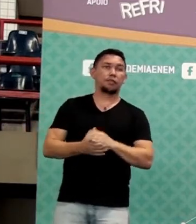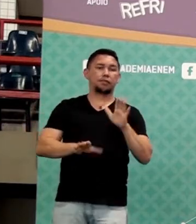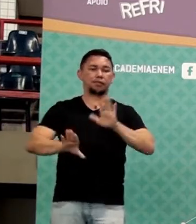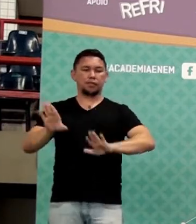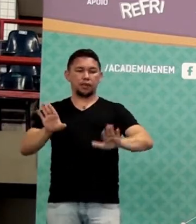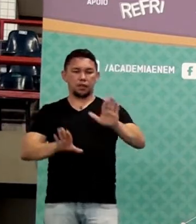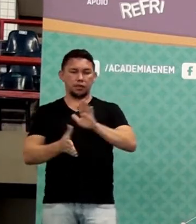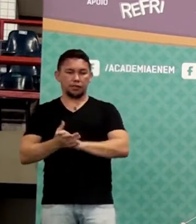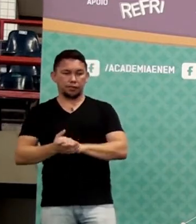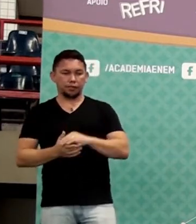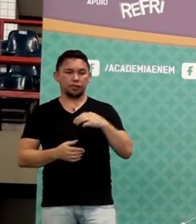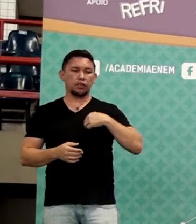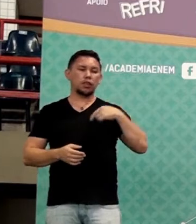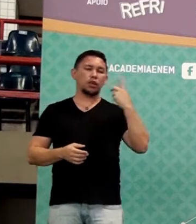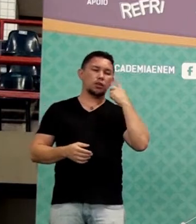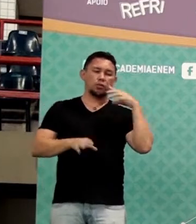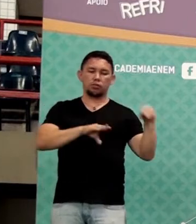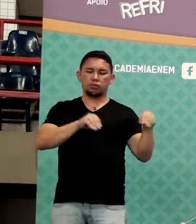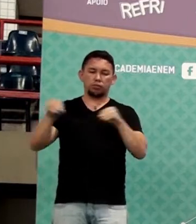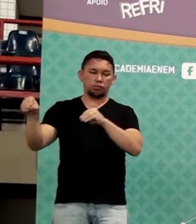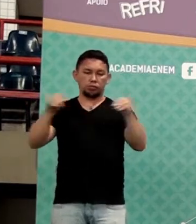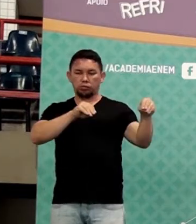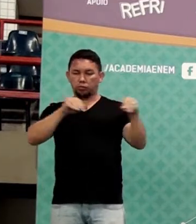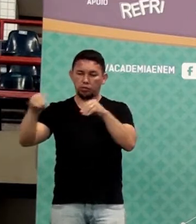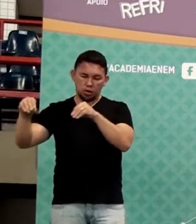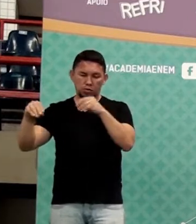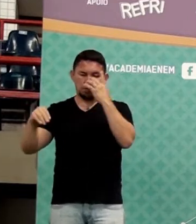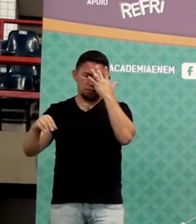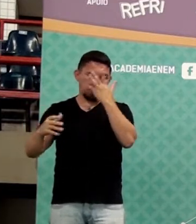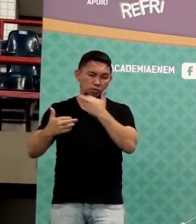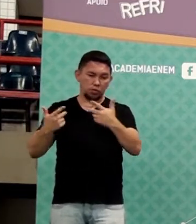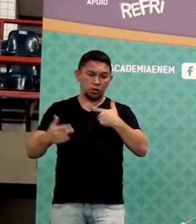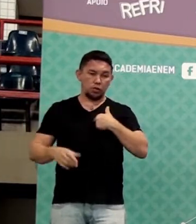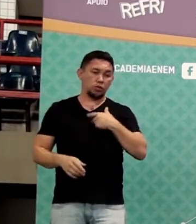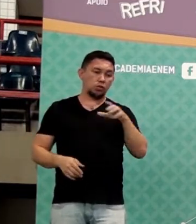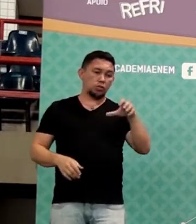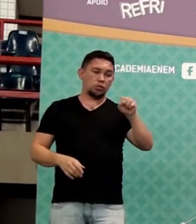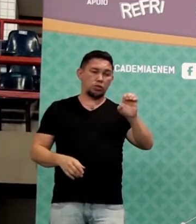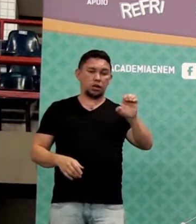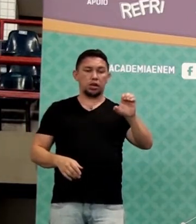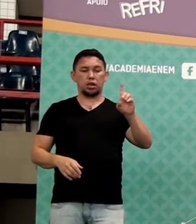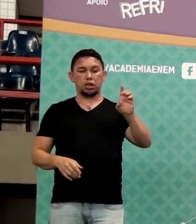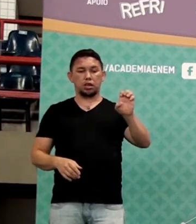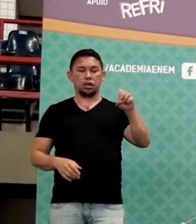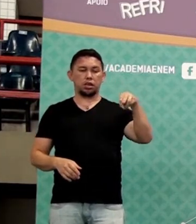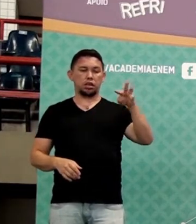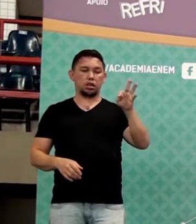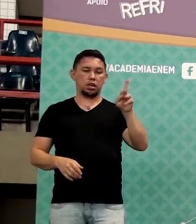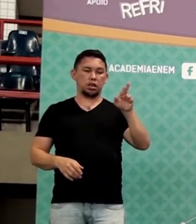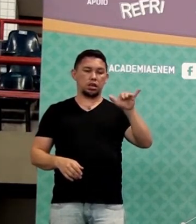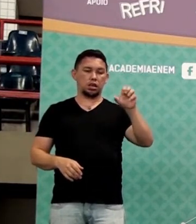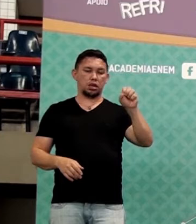cuidado. Nomadismo é essa facilidade de deslocamento. O sedentarismo é a pessoa ficar